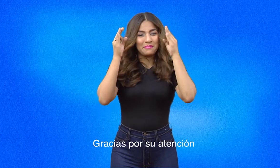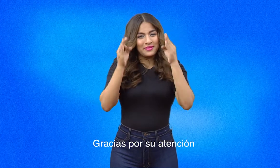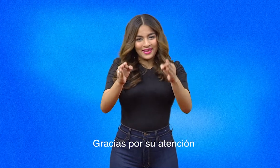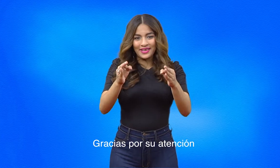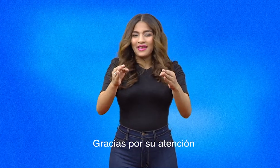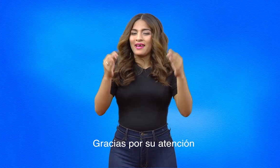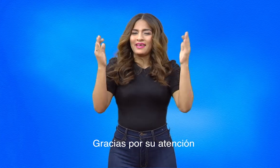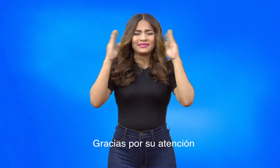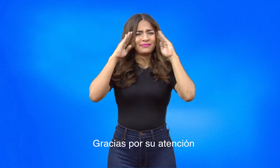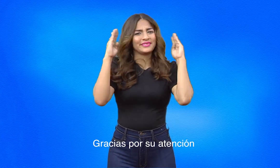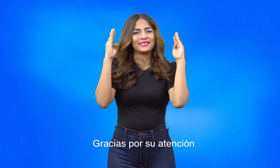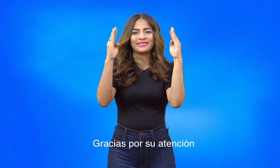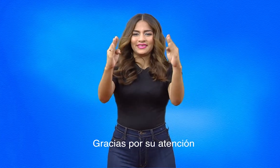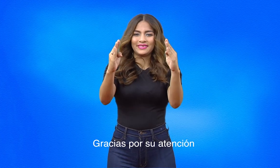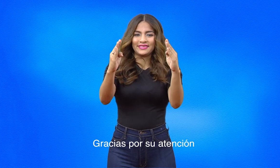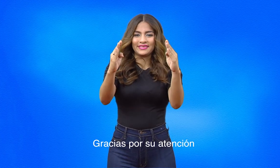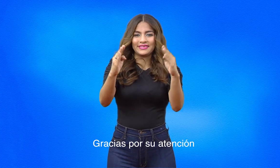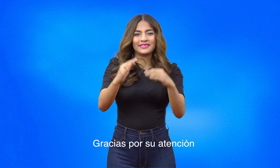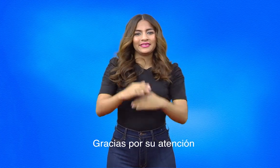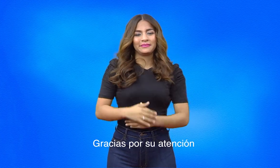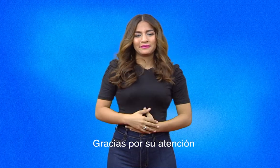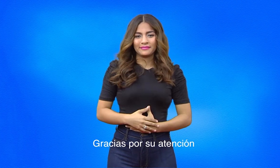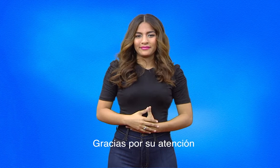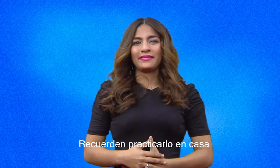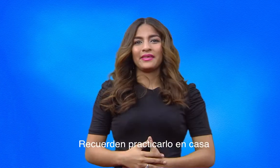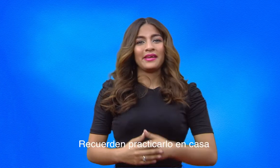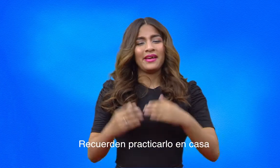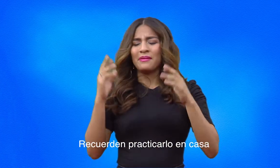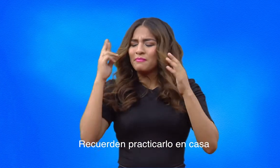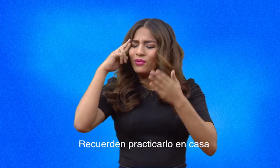Gracias por su atención. Recuerden,